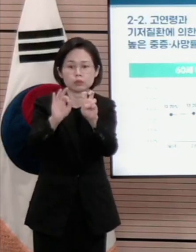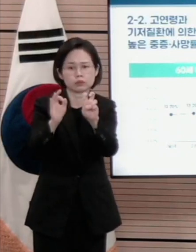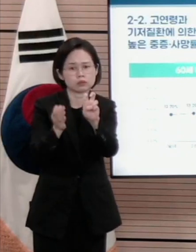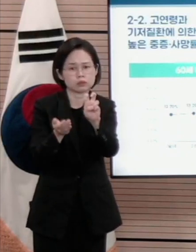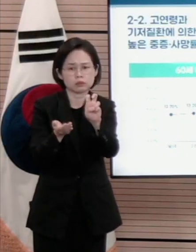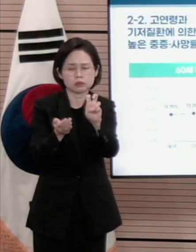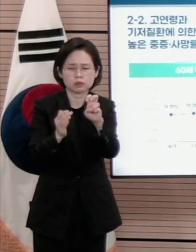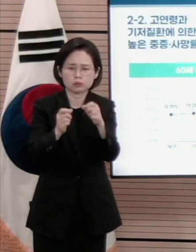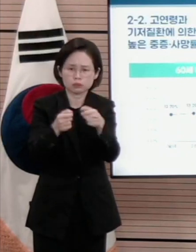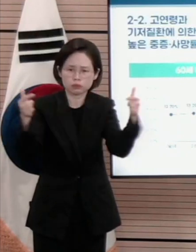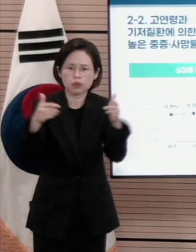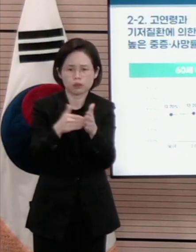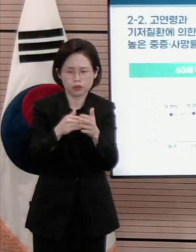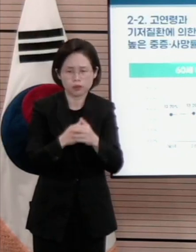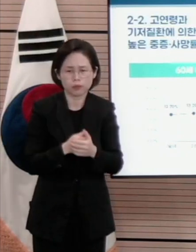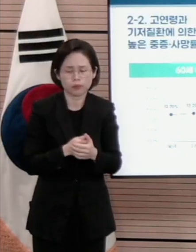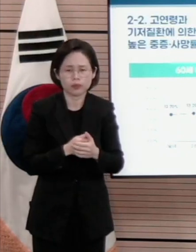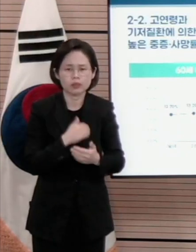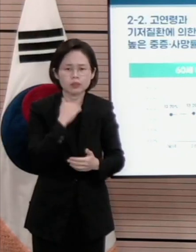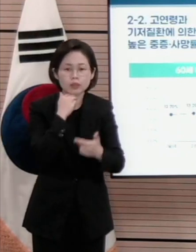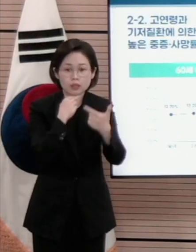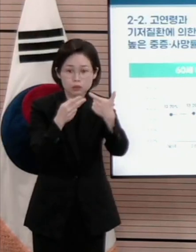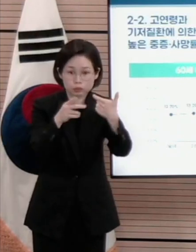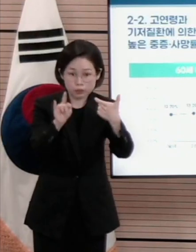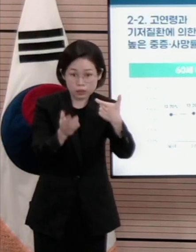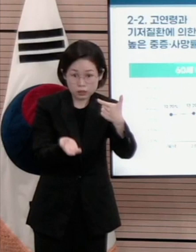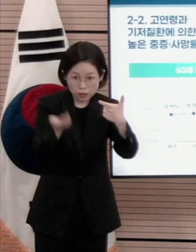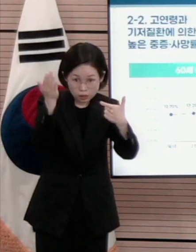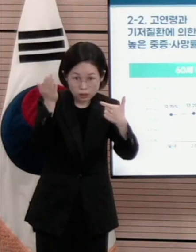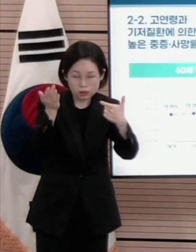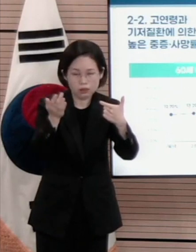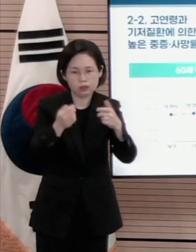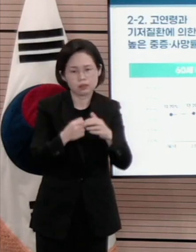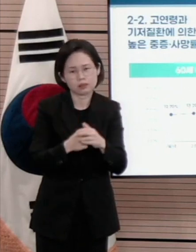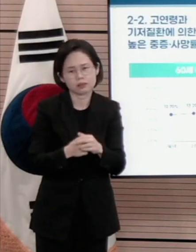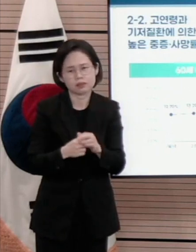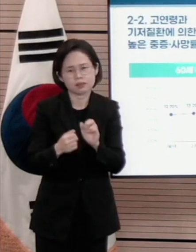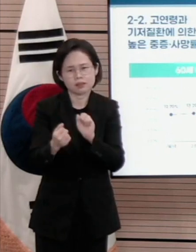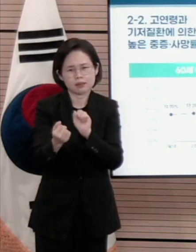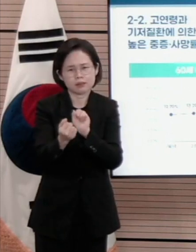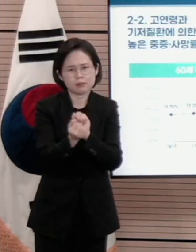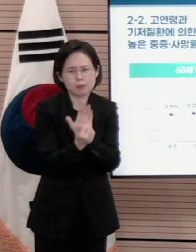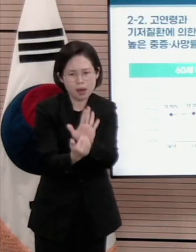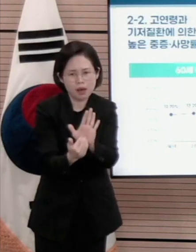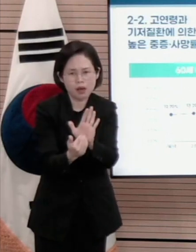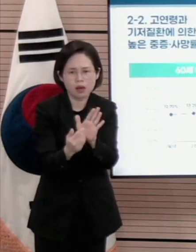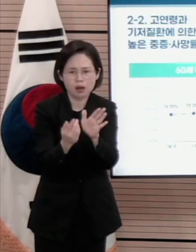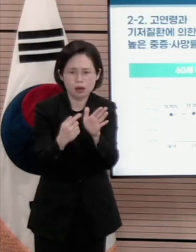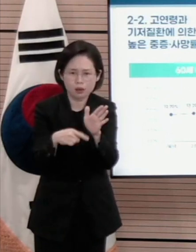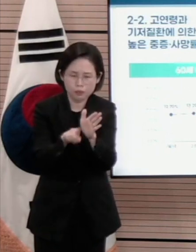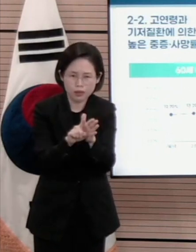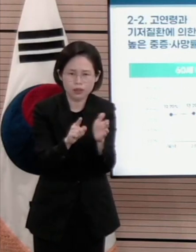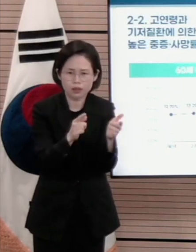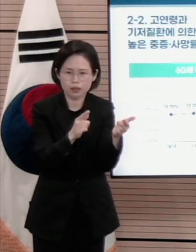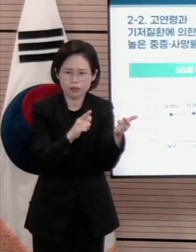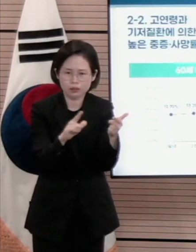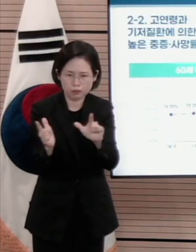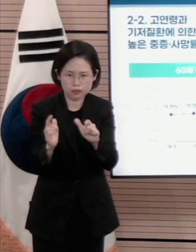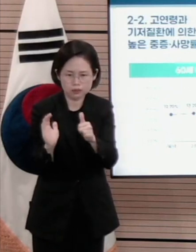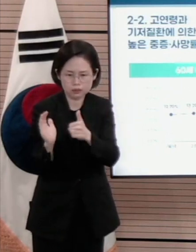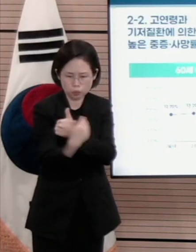그래서 60세 이상의 경우에는 감염을 예방하기 위한 여러 가지 보호 조치가